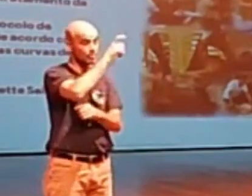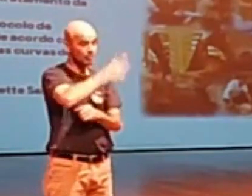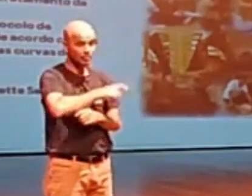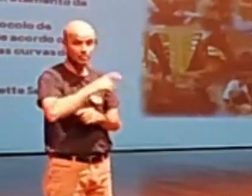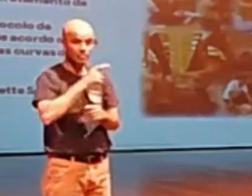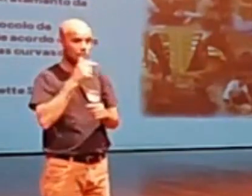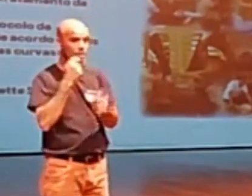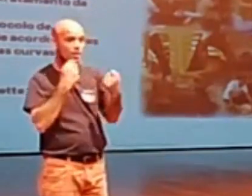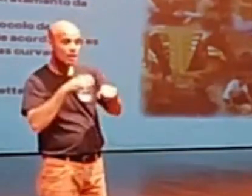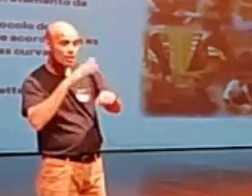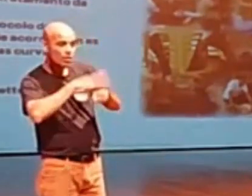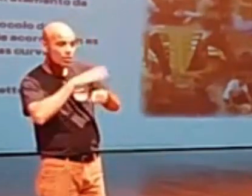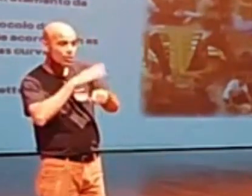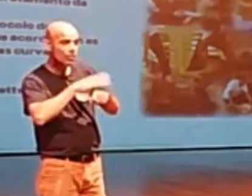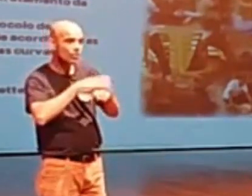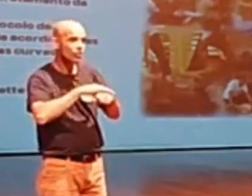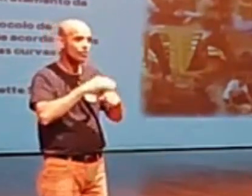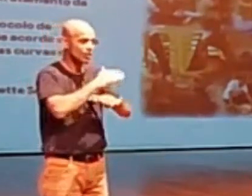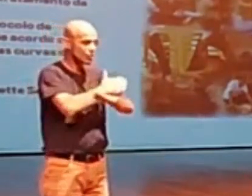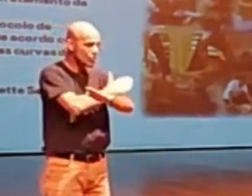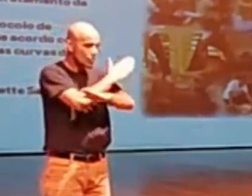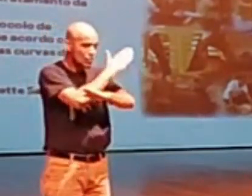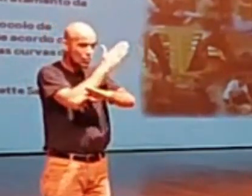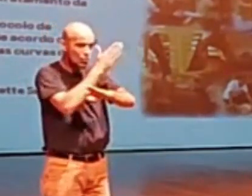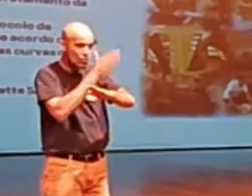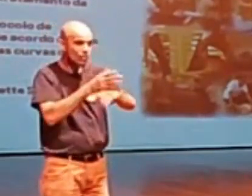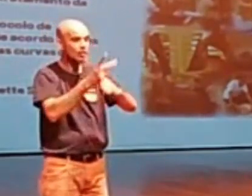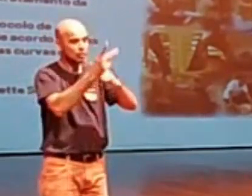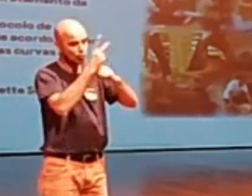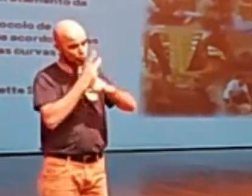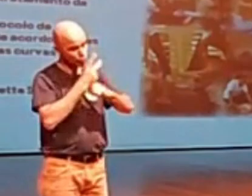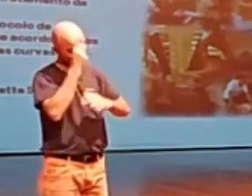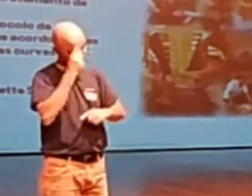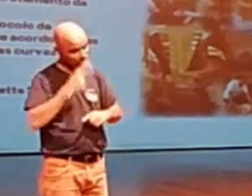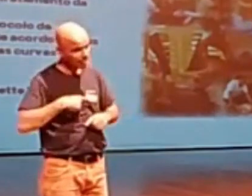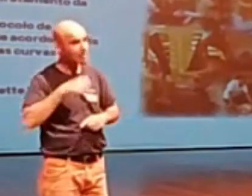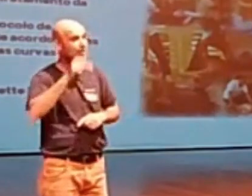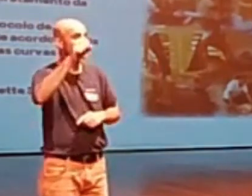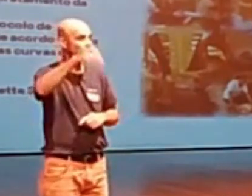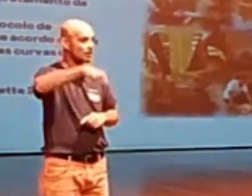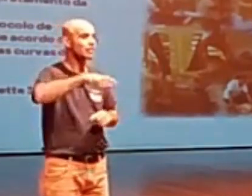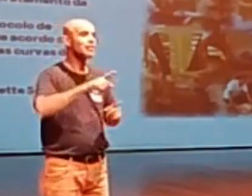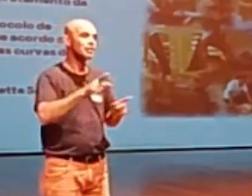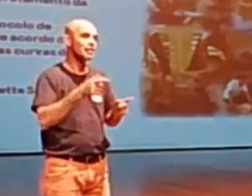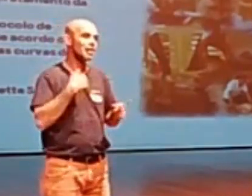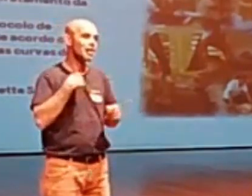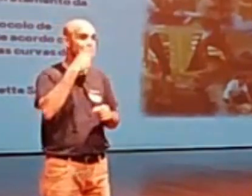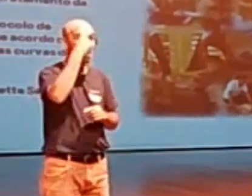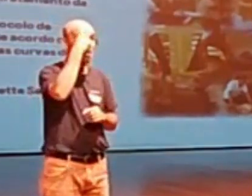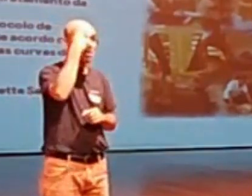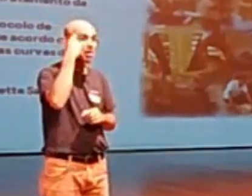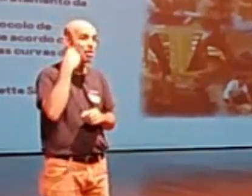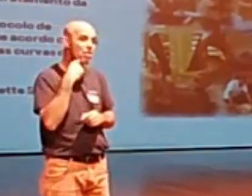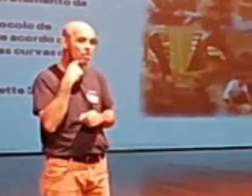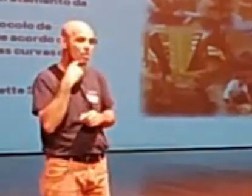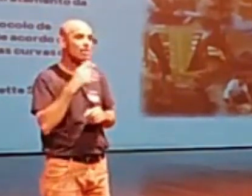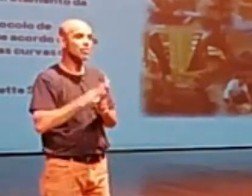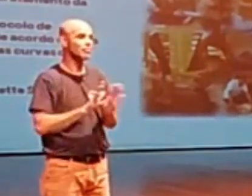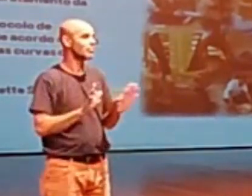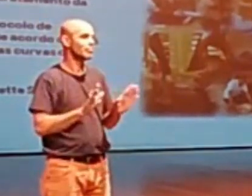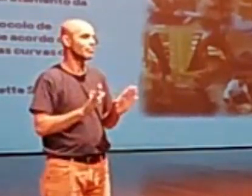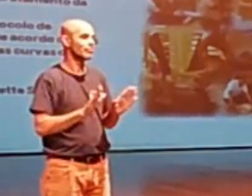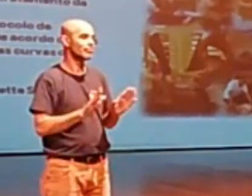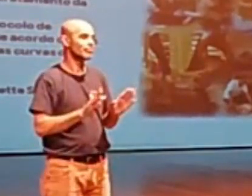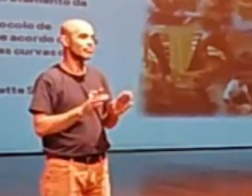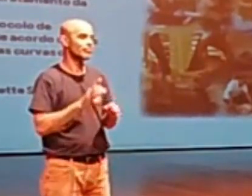que ela tem de fazer durante o dia, ela tem que se cuidar durante o dia, não adianta aquela meia hora, uma hora que você fique com ele, não